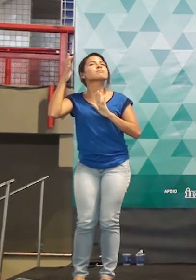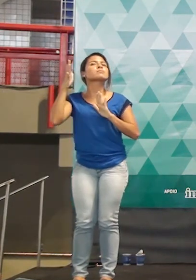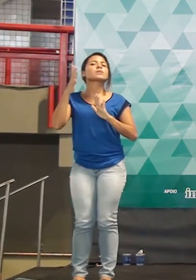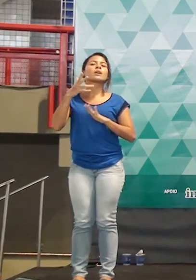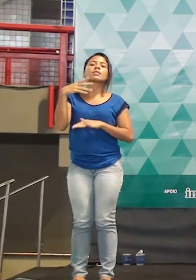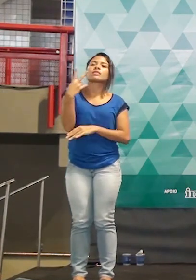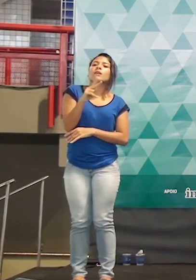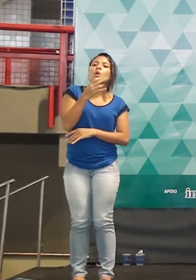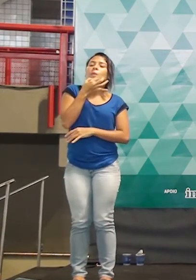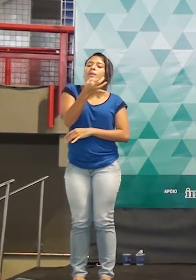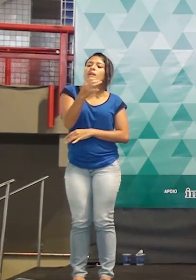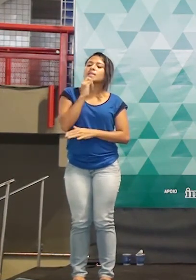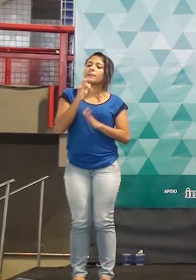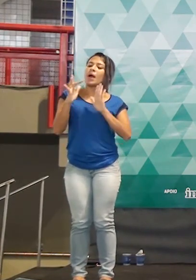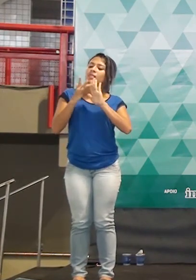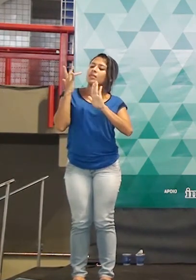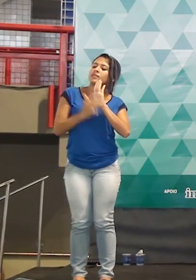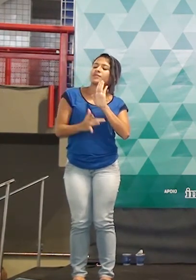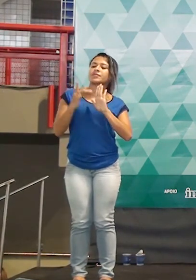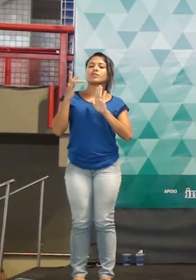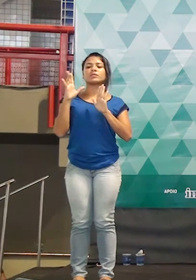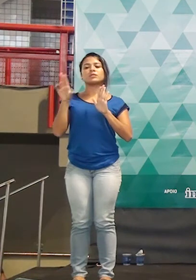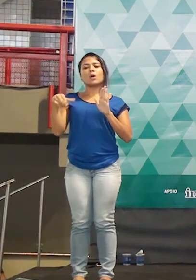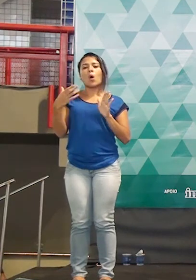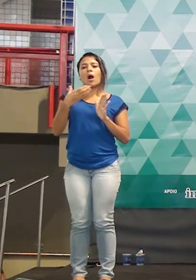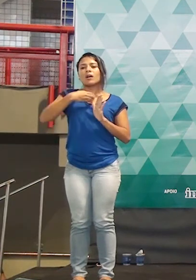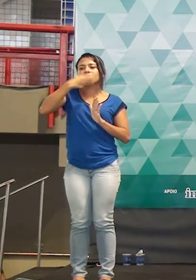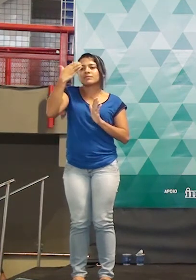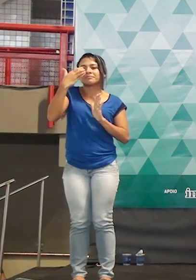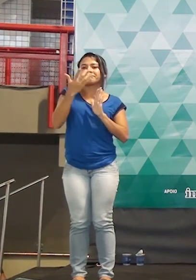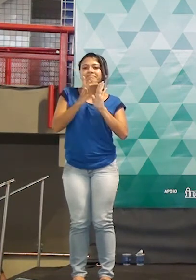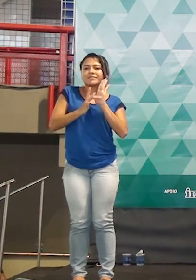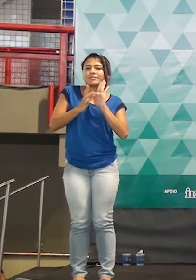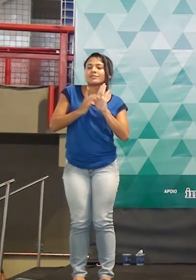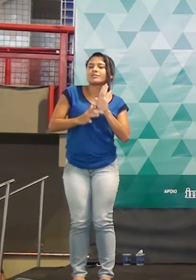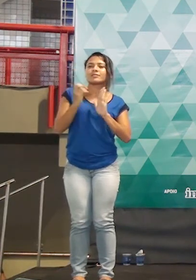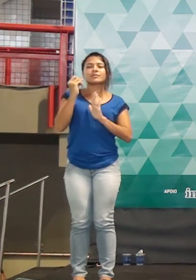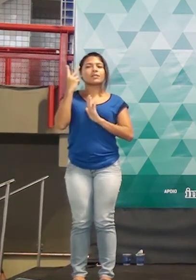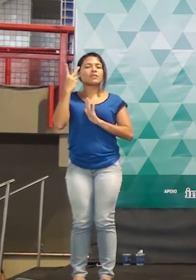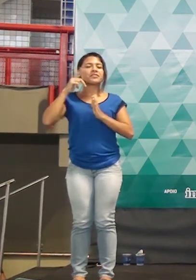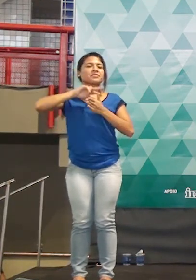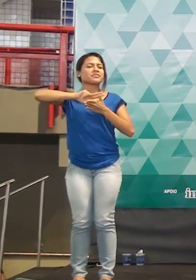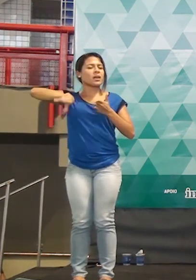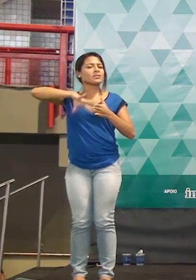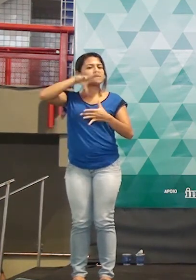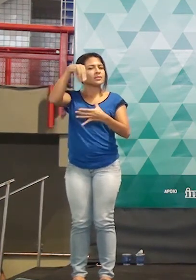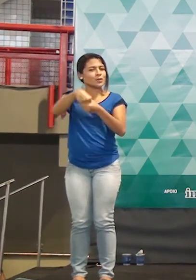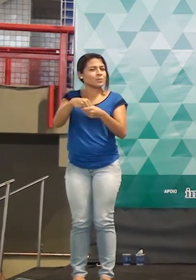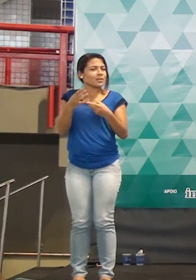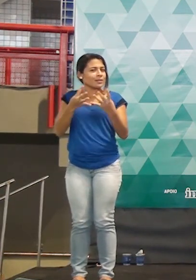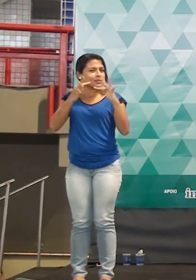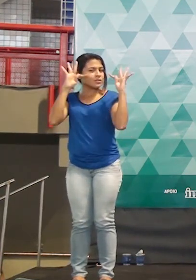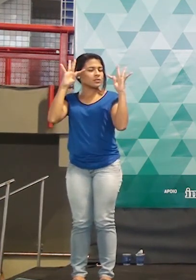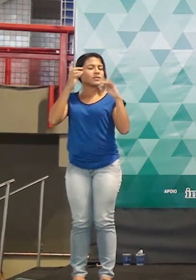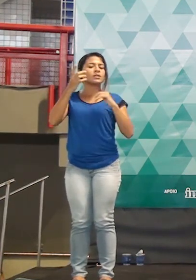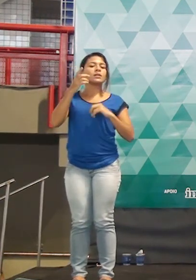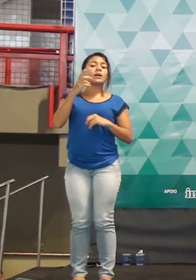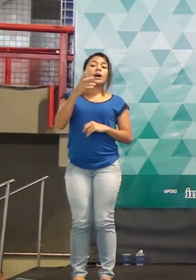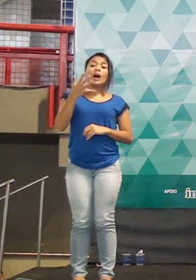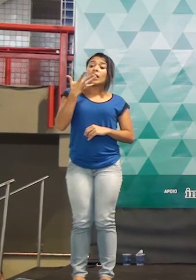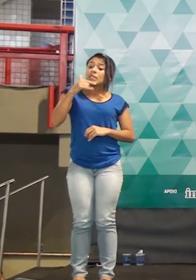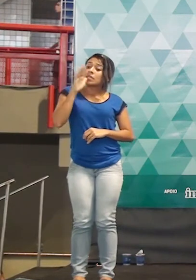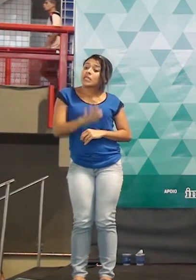de tablets, iPhones e outros instrumentos digitais serem utilizados